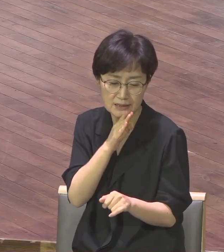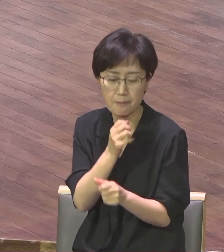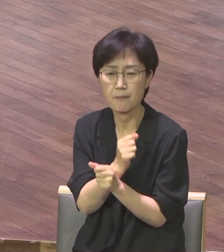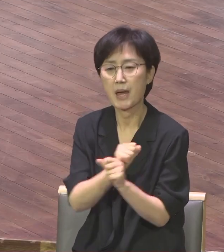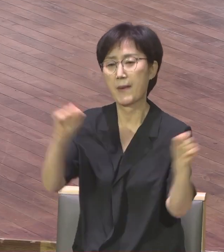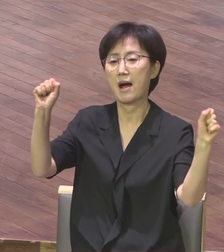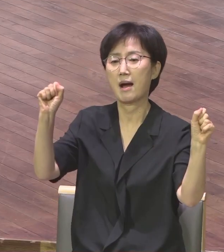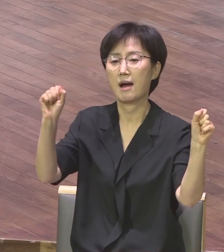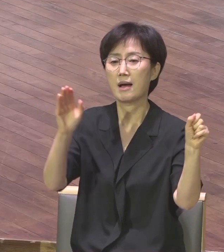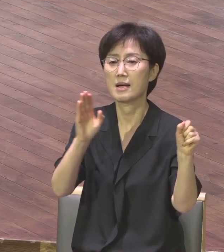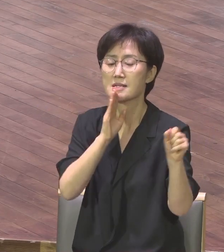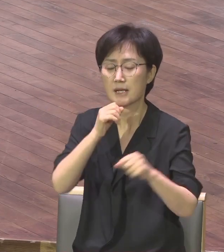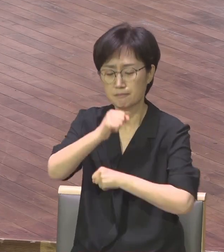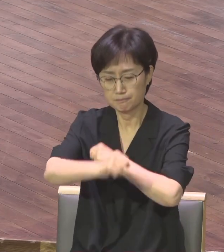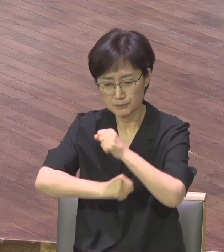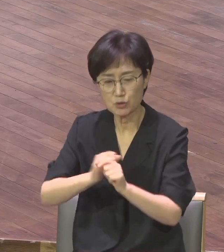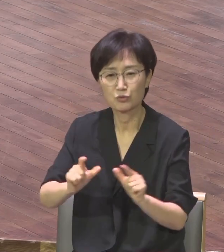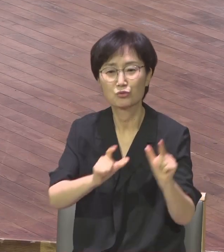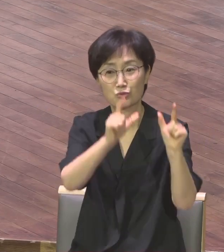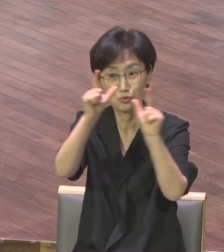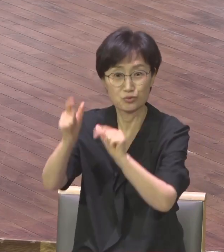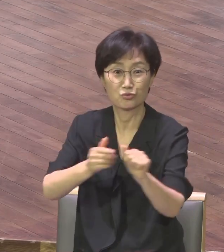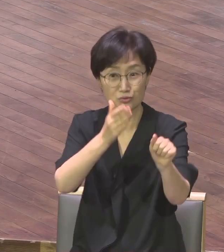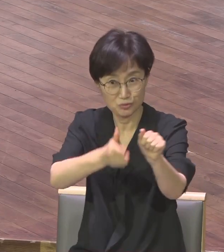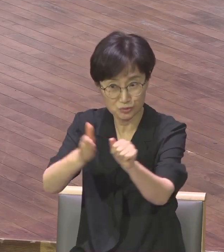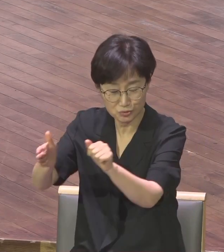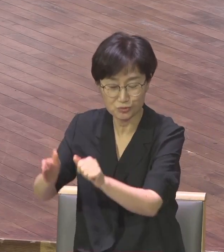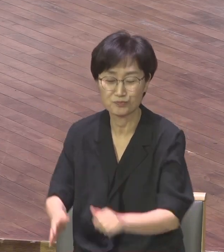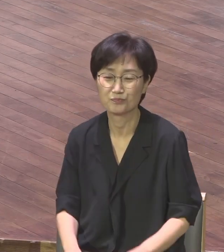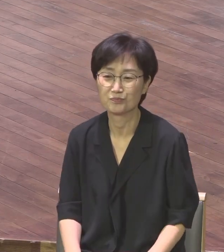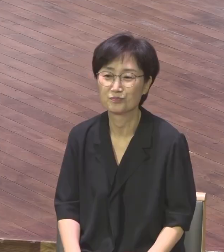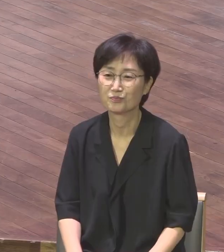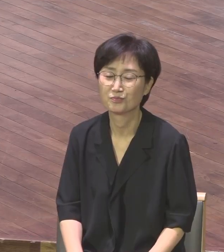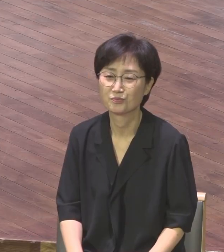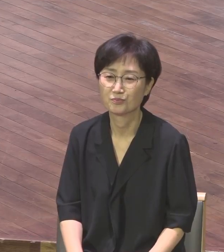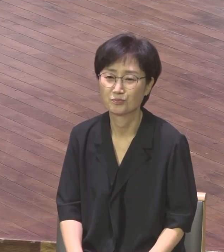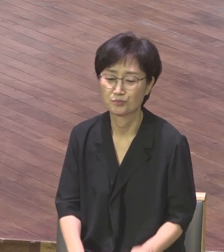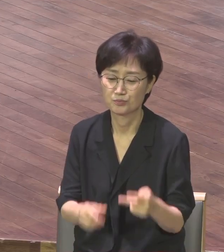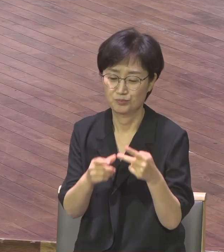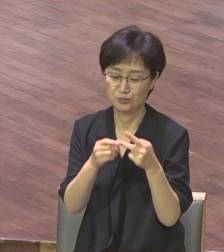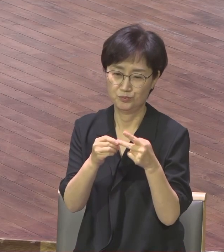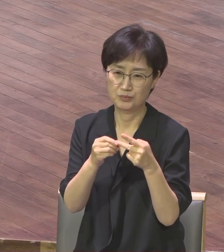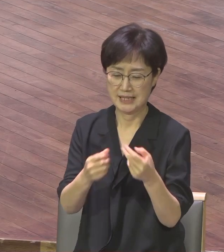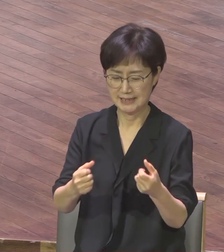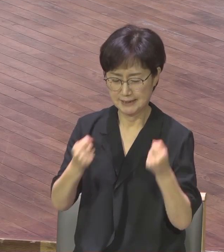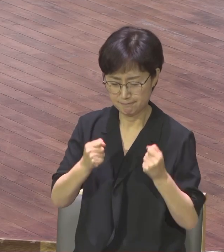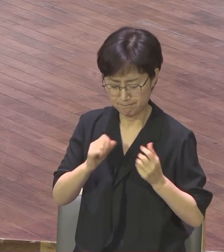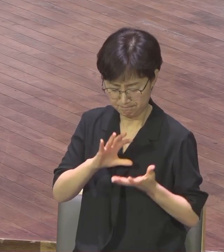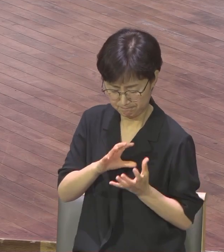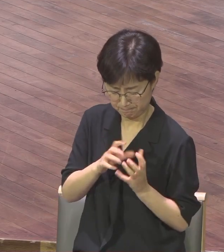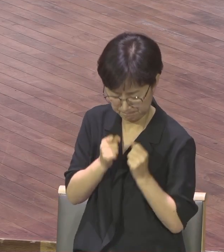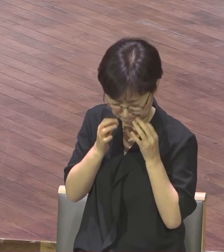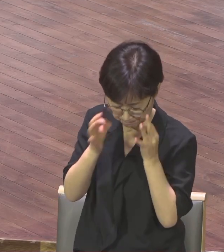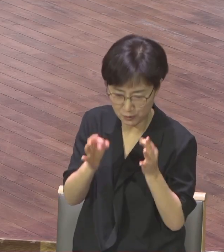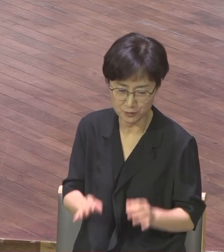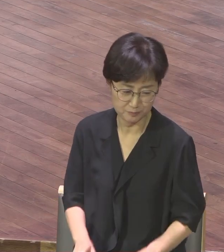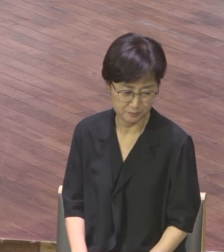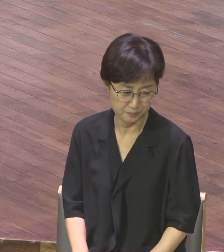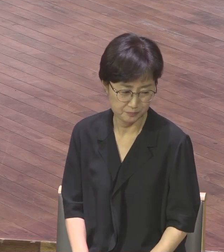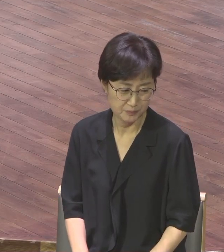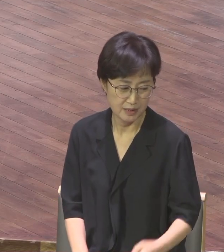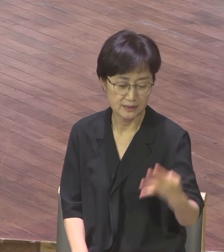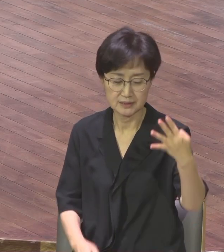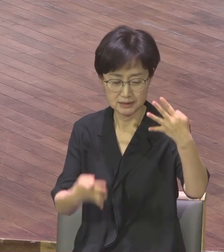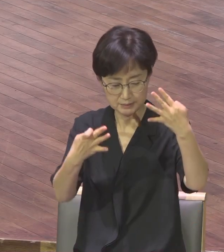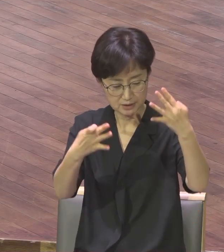누리는 성경적 복음인생 되기를 주님으로 축복합니다. 두 번째로 힘을 다하는 전력입니다. 14절 봅니다.